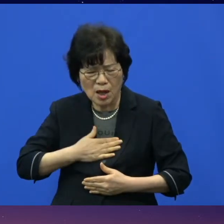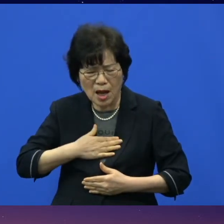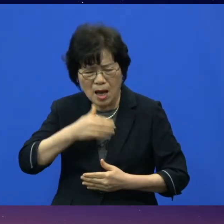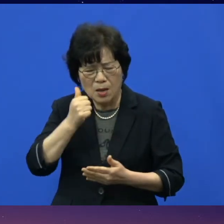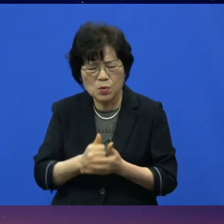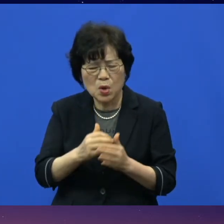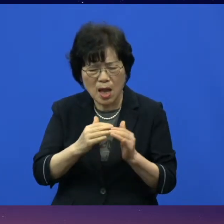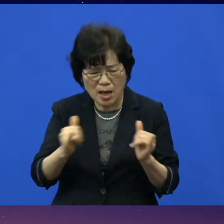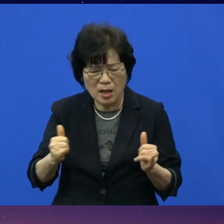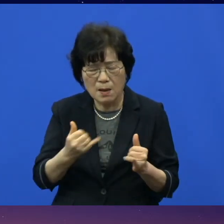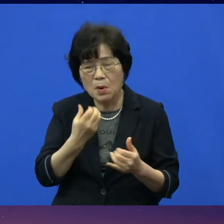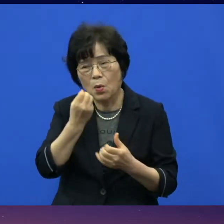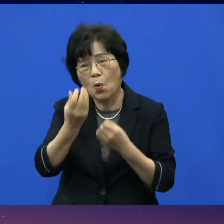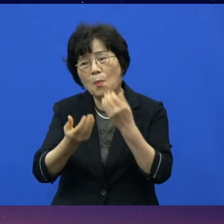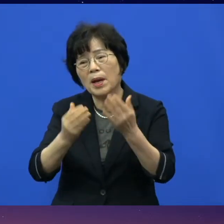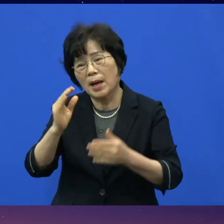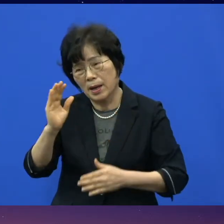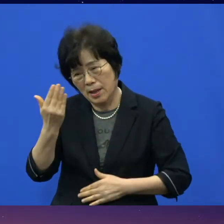같은 존재인지.